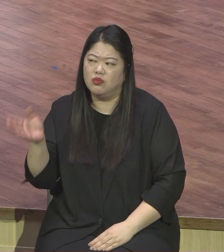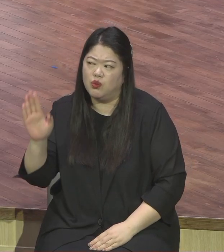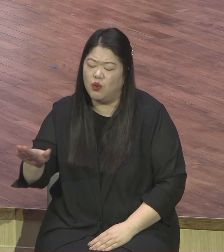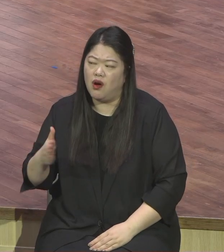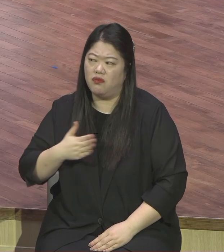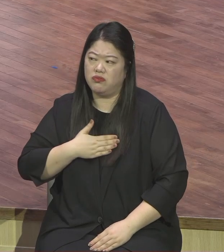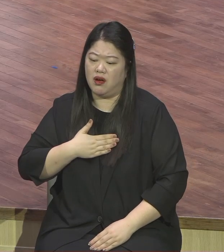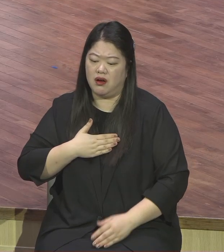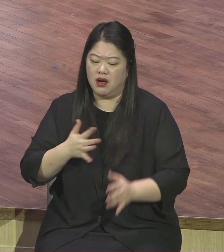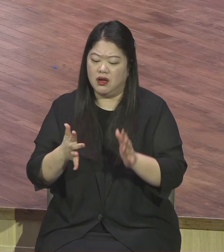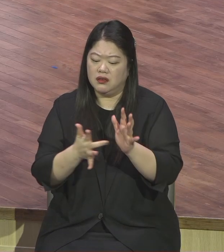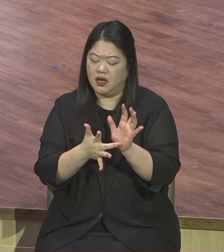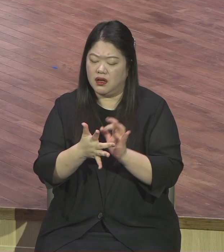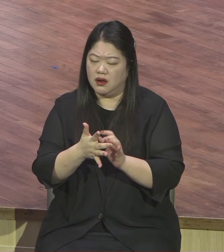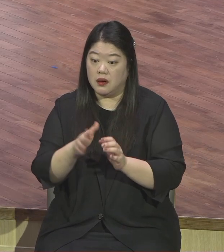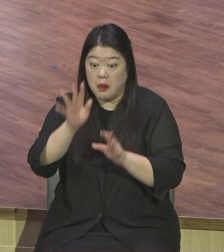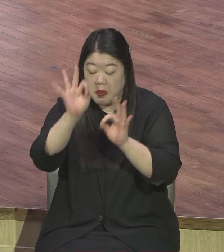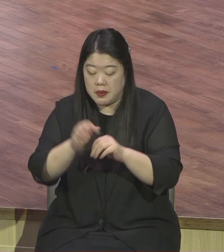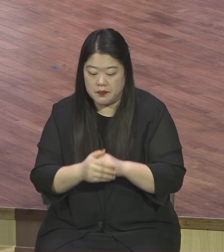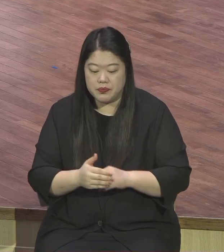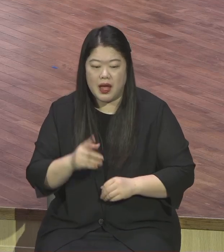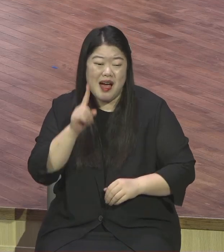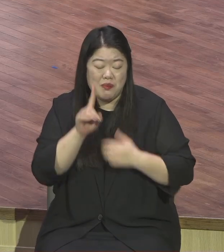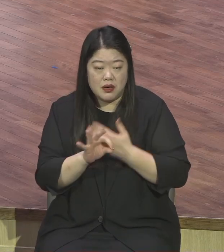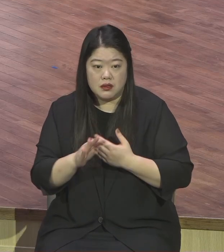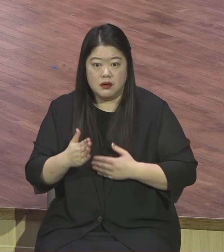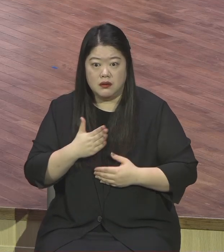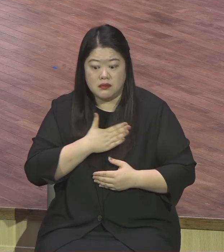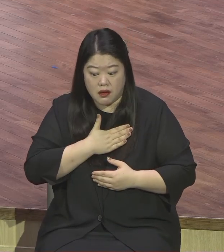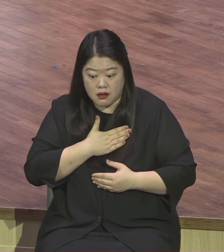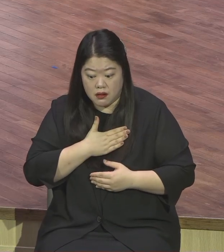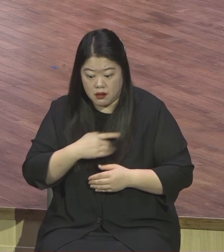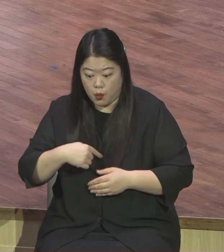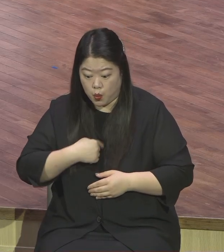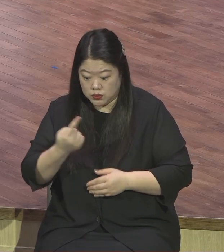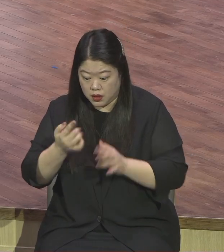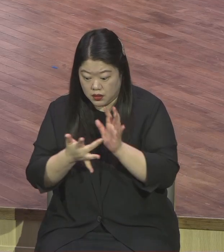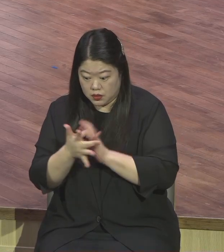도리 우상 숭배했는데 어떻게 내가 예수를 믿게 되었나.